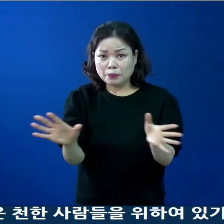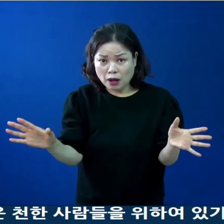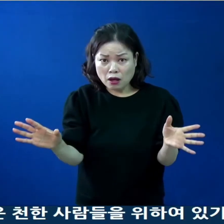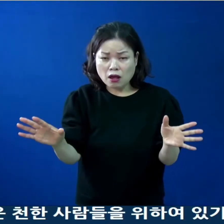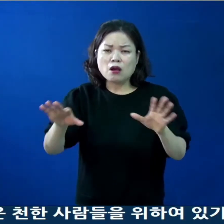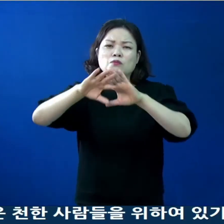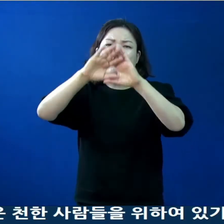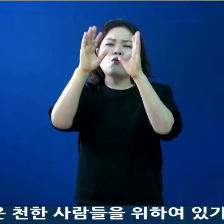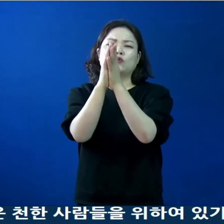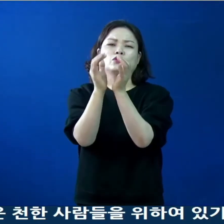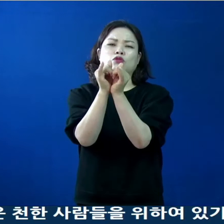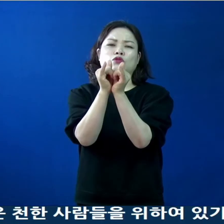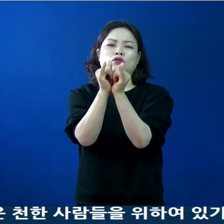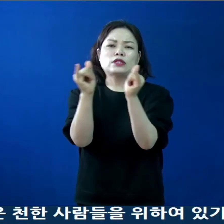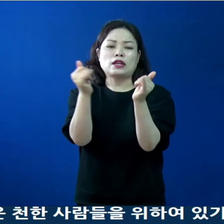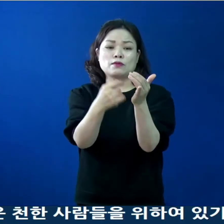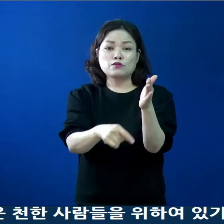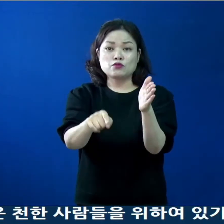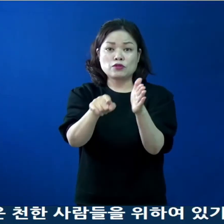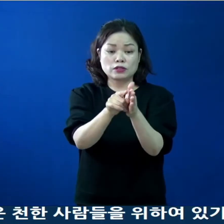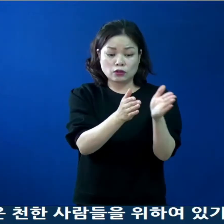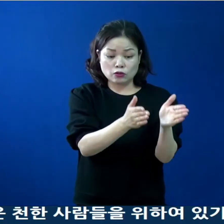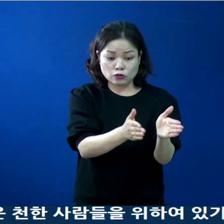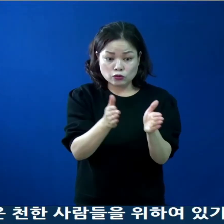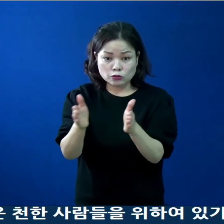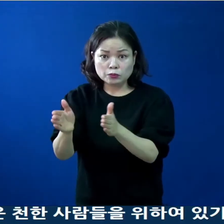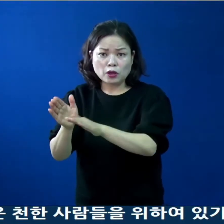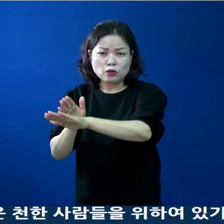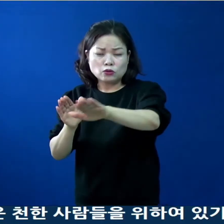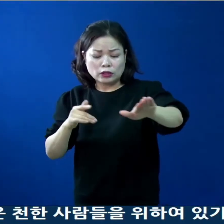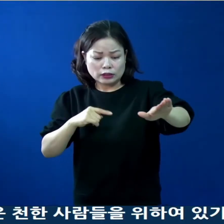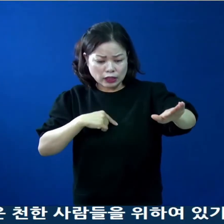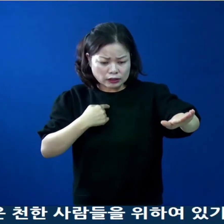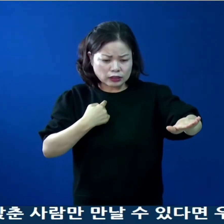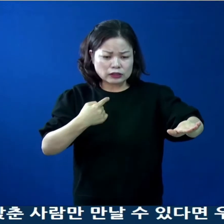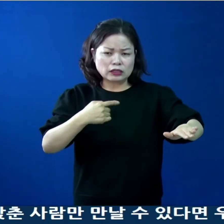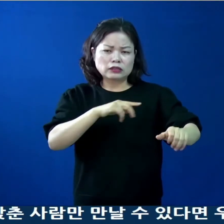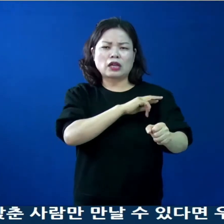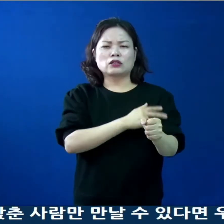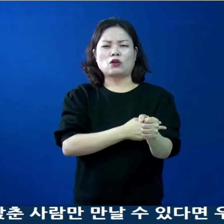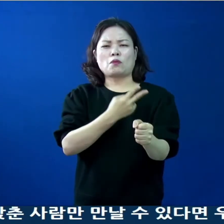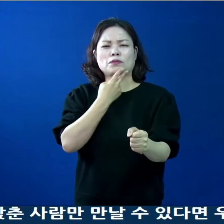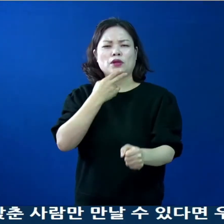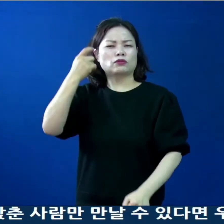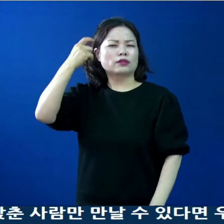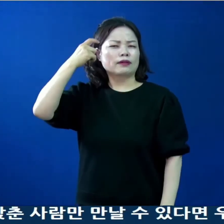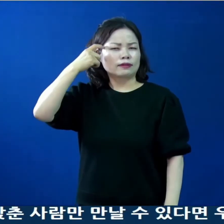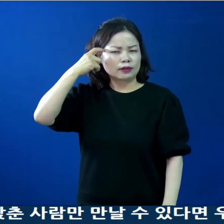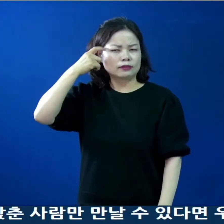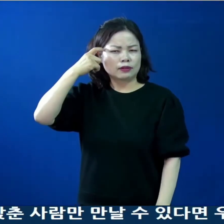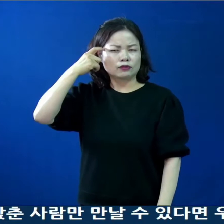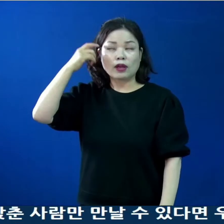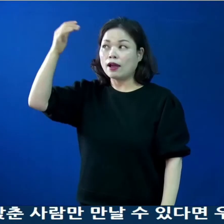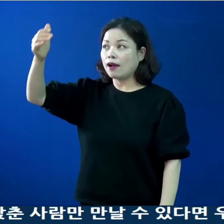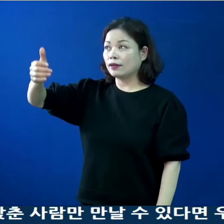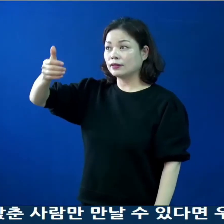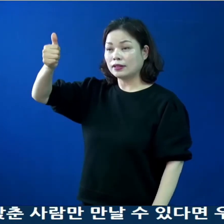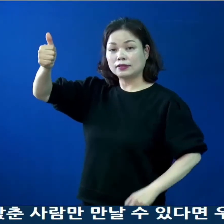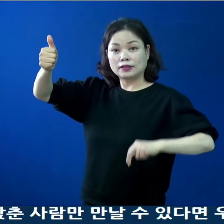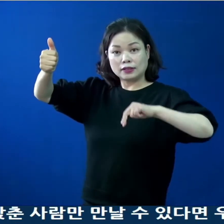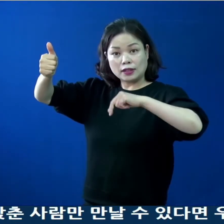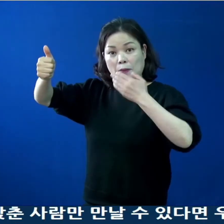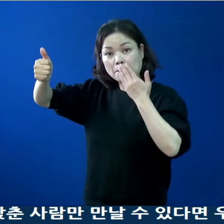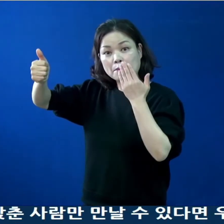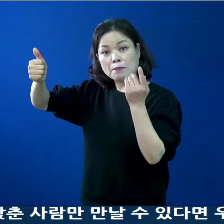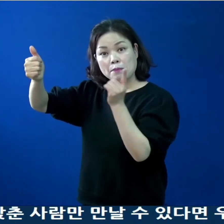위해서 예비되어 있는 것입니다. 우리가 나 자신을 아무리 자격 없다고 생각하더라도 하나님께 나아갈 수가 있는